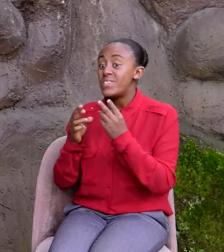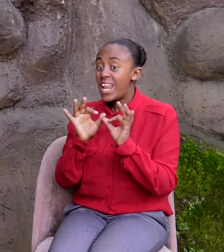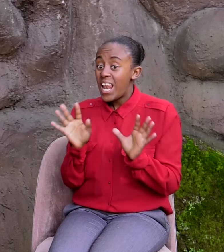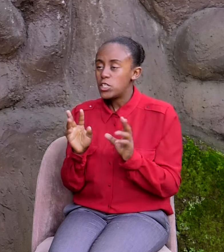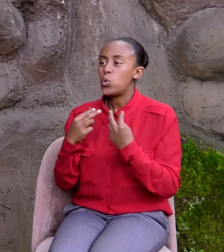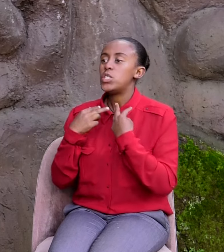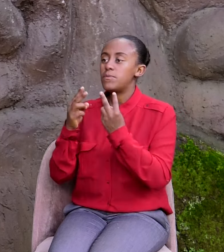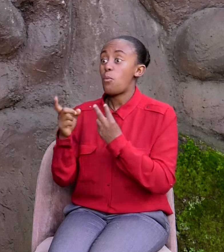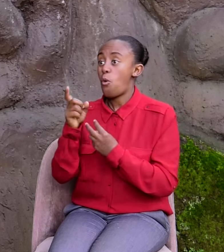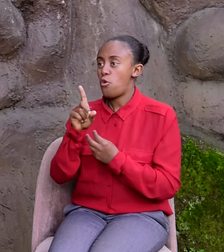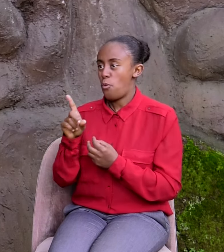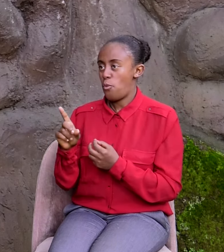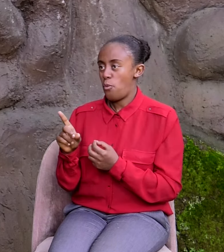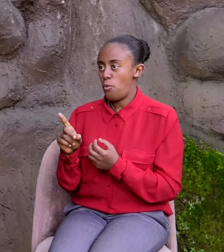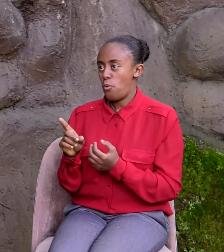ድምጽ መሆንን ነው። እና